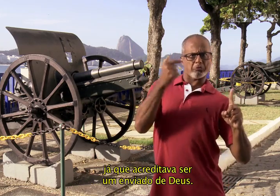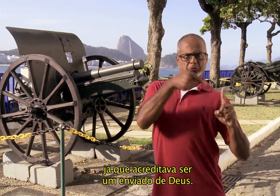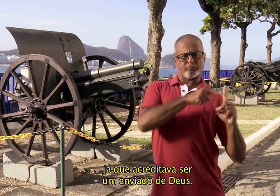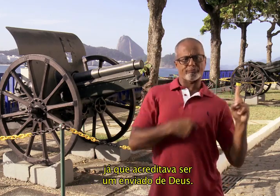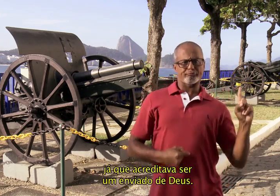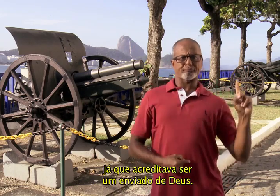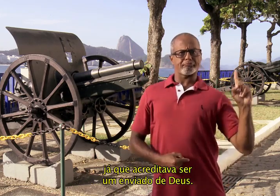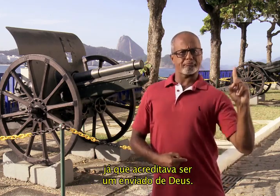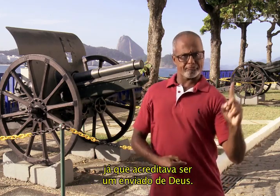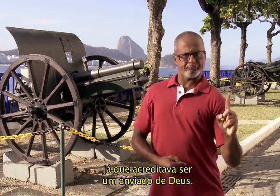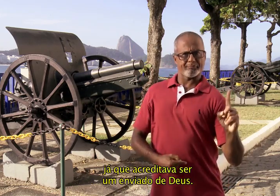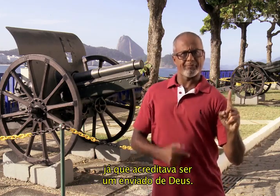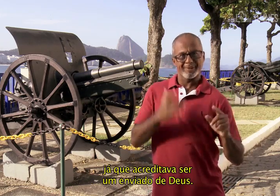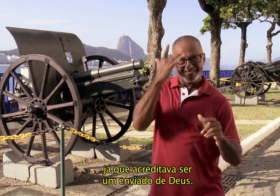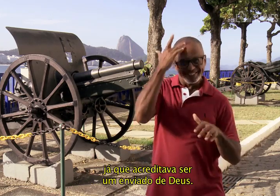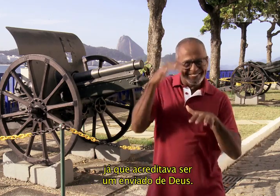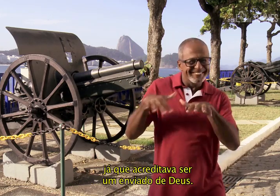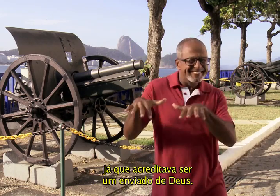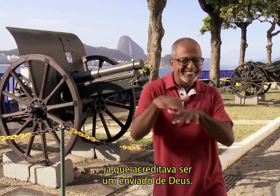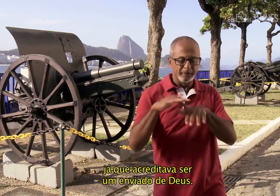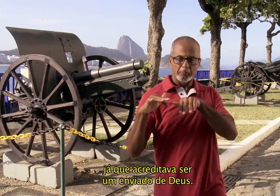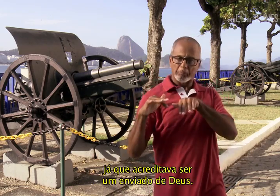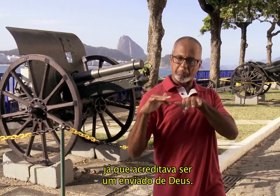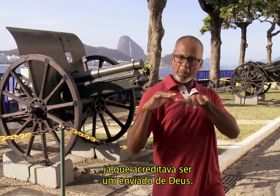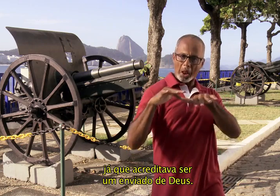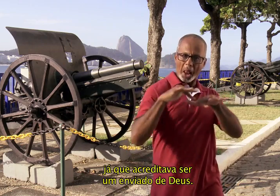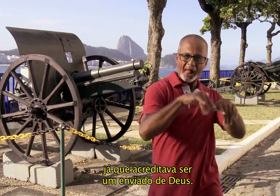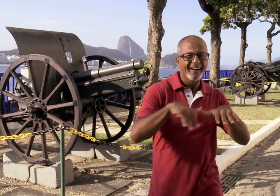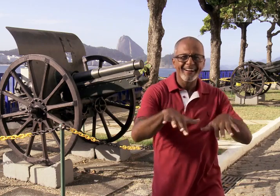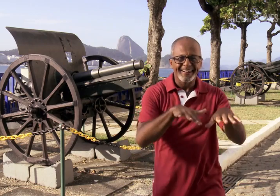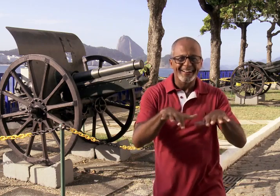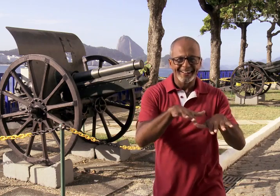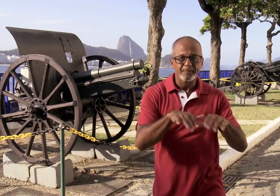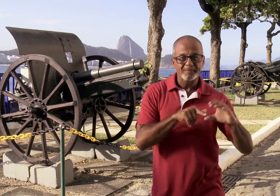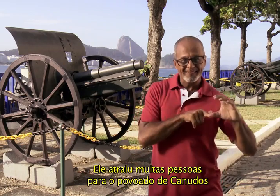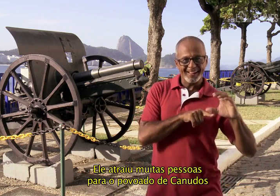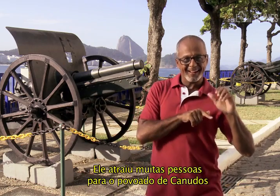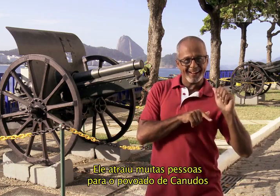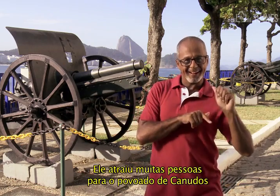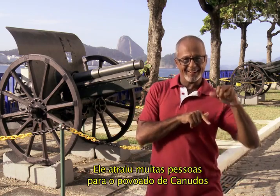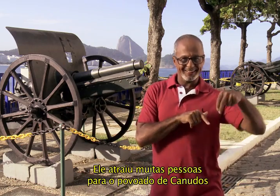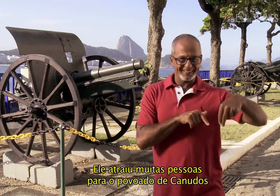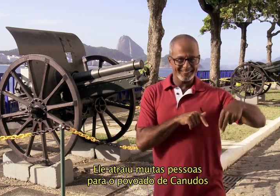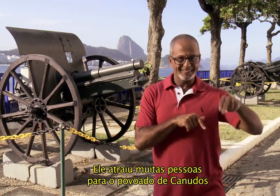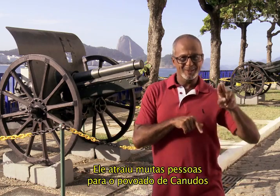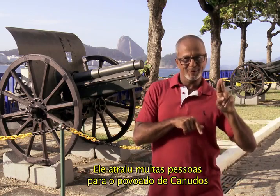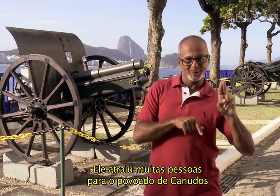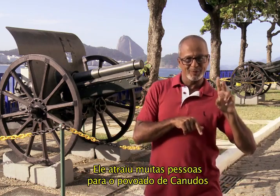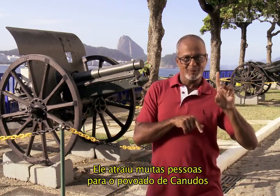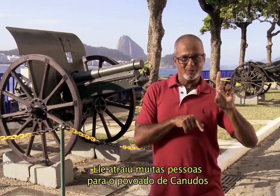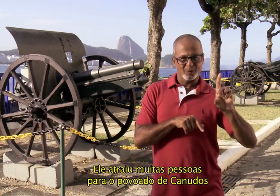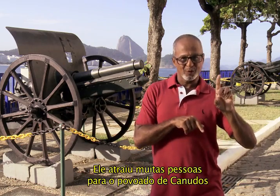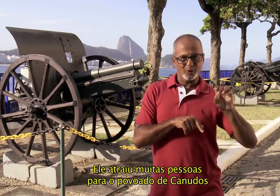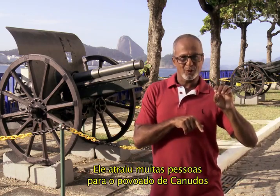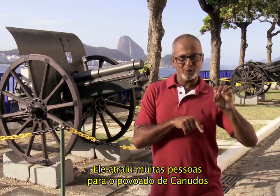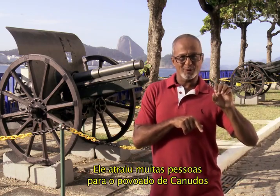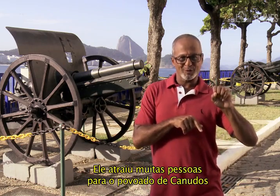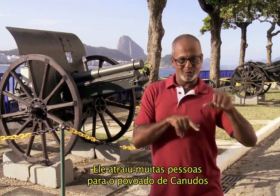já que acreditava ser o enviado de Deus. Ele atraiu muitas pessoas para o povoado